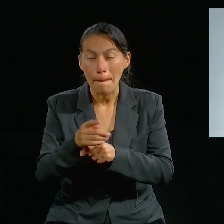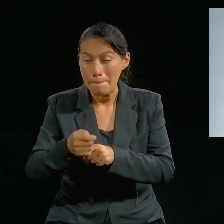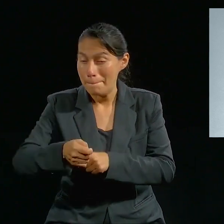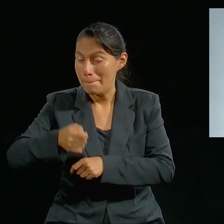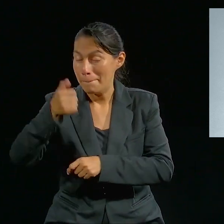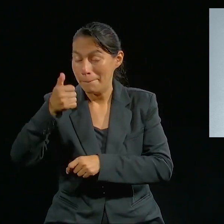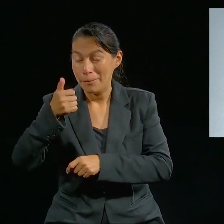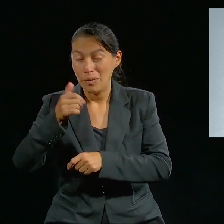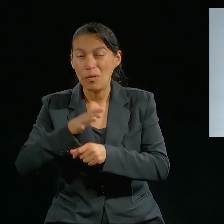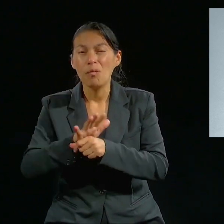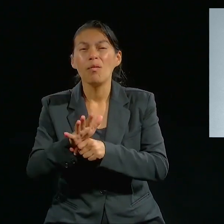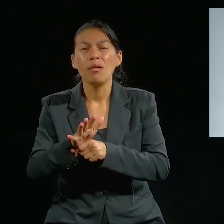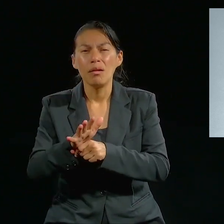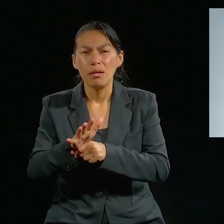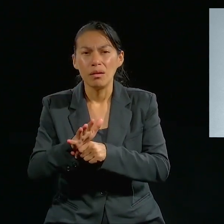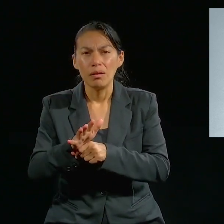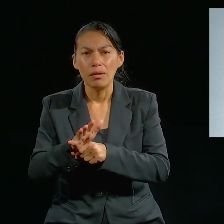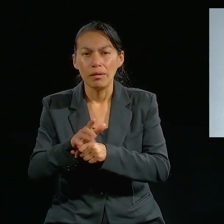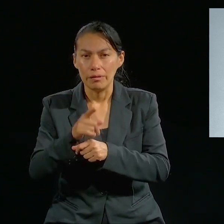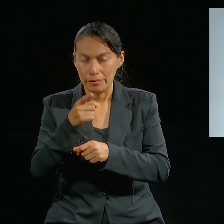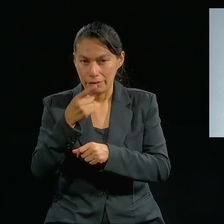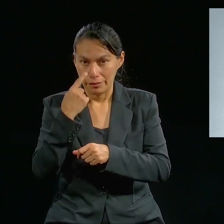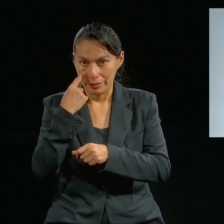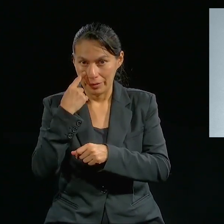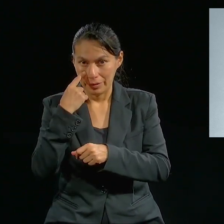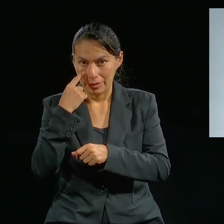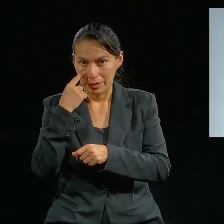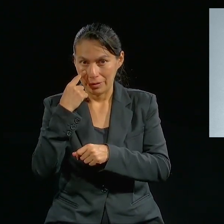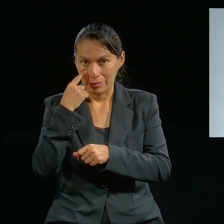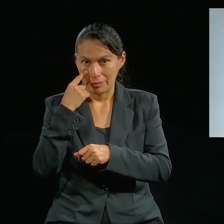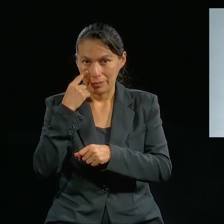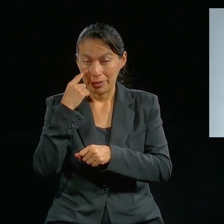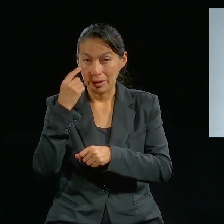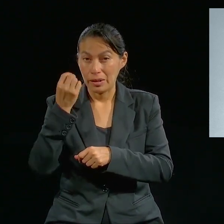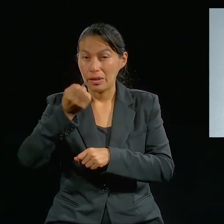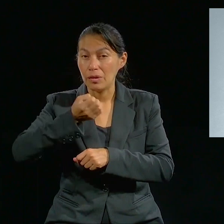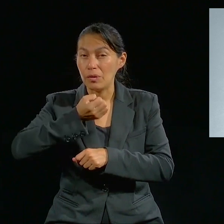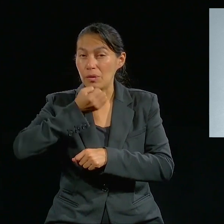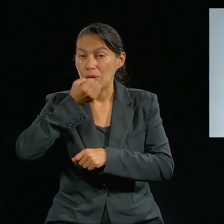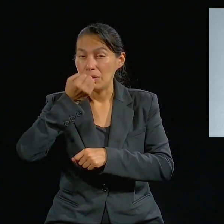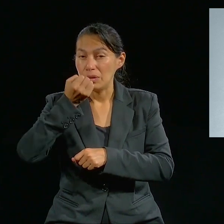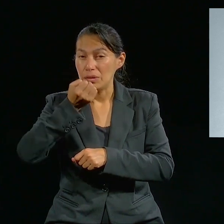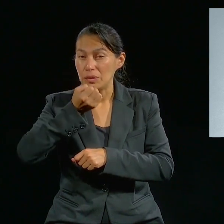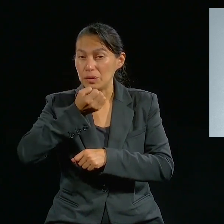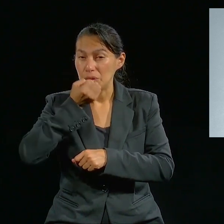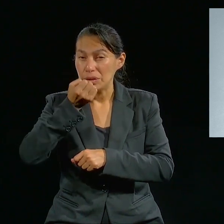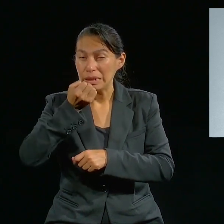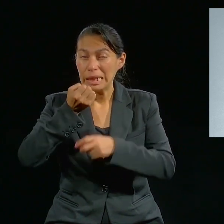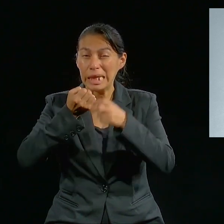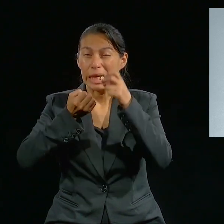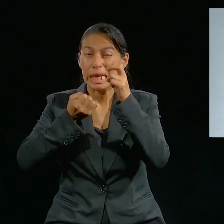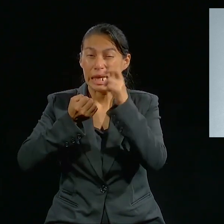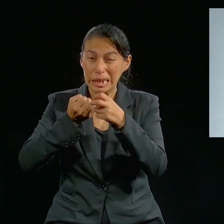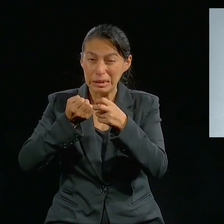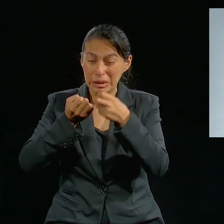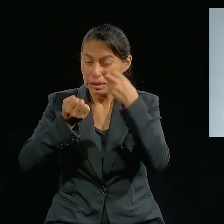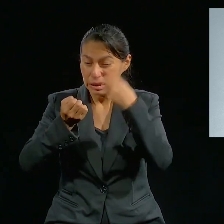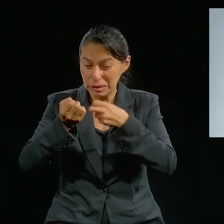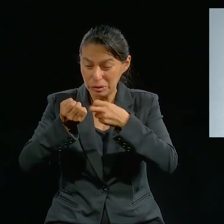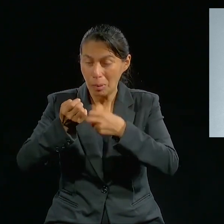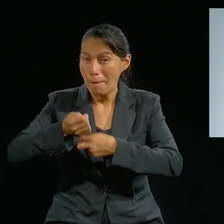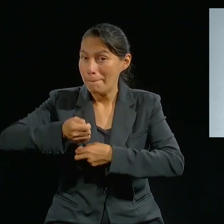primero que haces? Recuerda, la oración es tu primer trabajo.